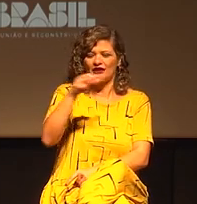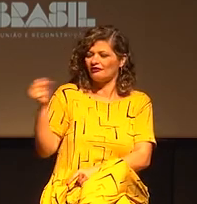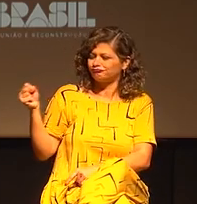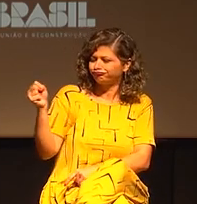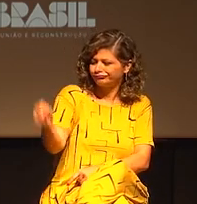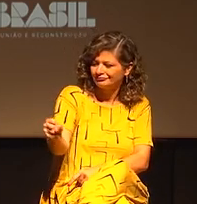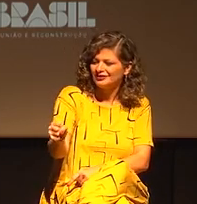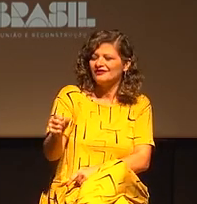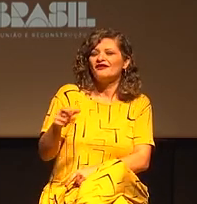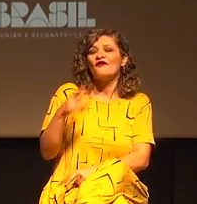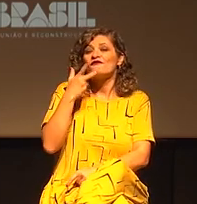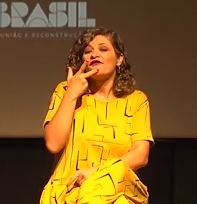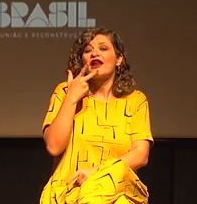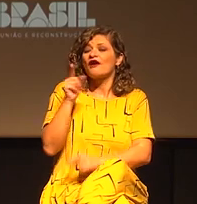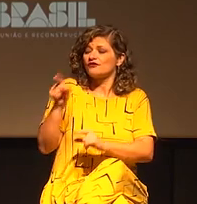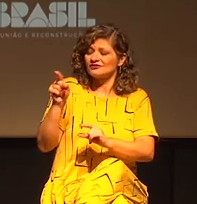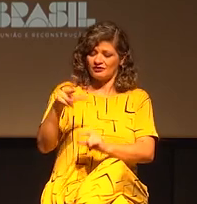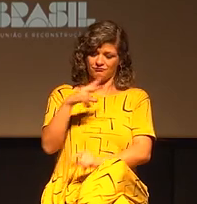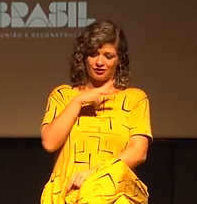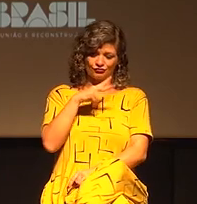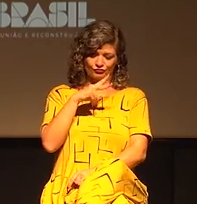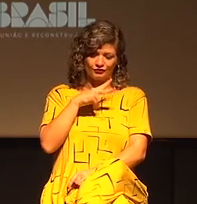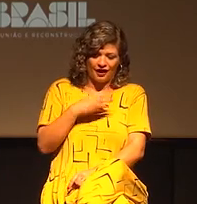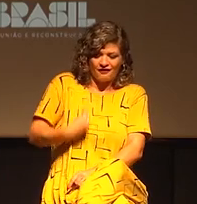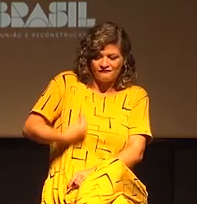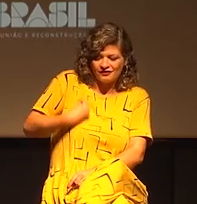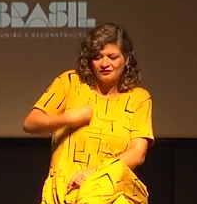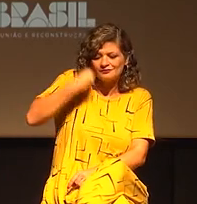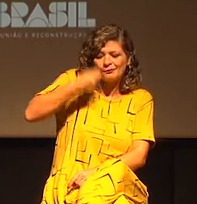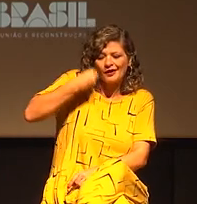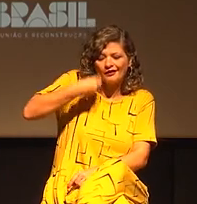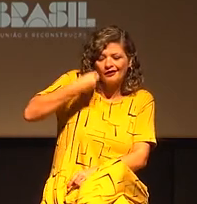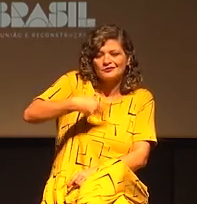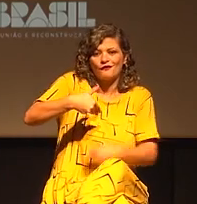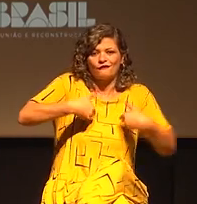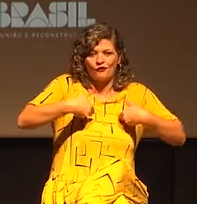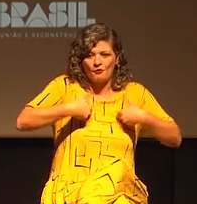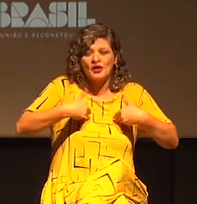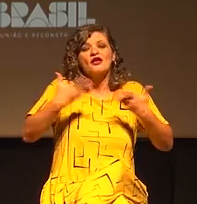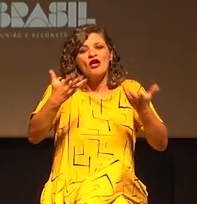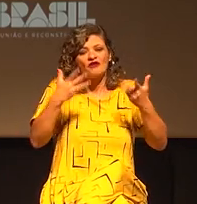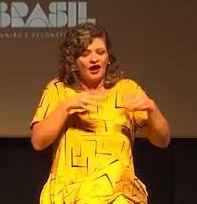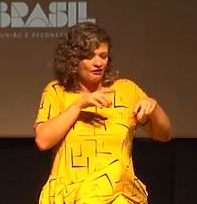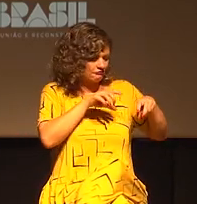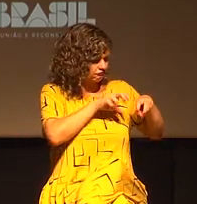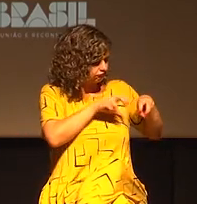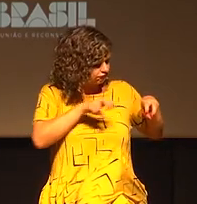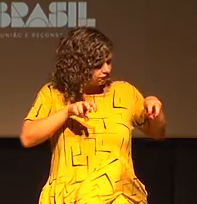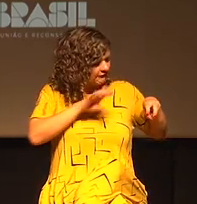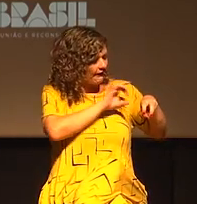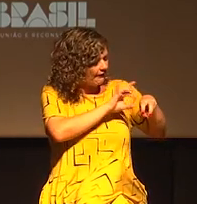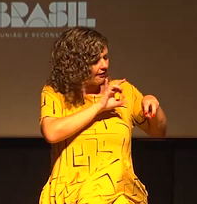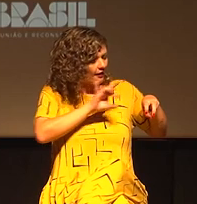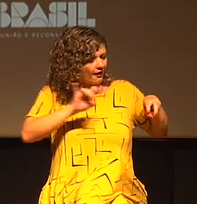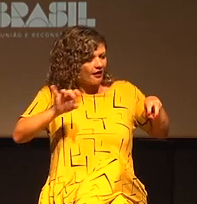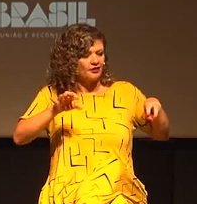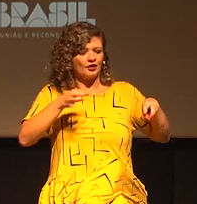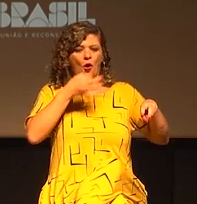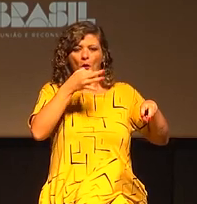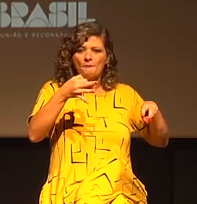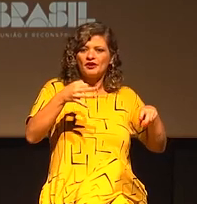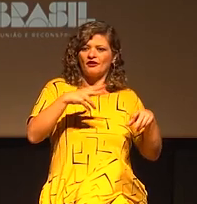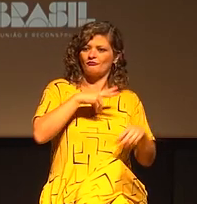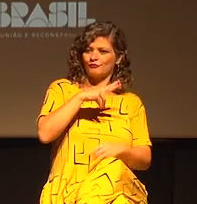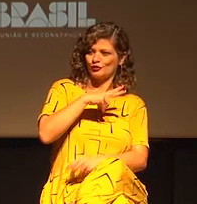fala um pouco da sua relação com a fome pessoal Então eu queria trazer essa visão pessoal de cada uma né pra gente o que lhe